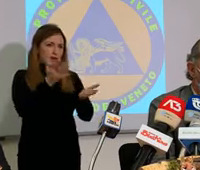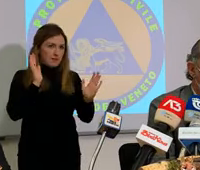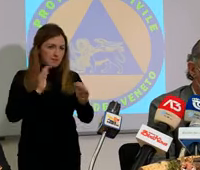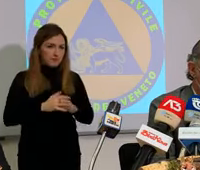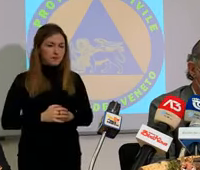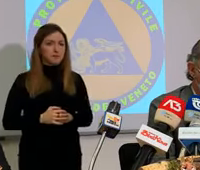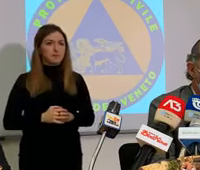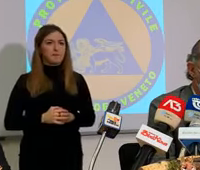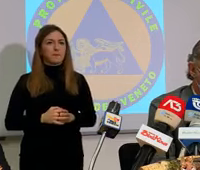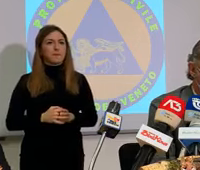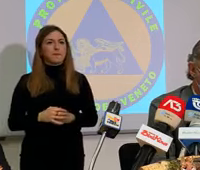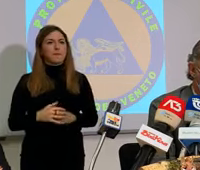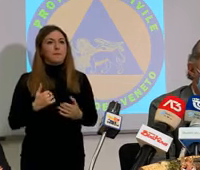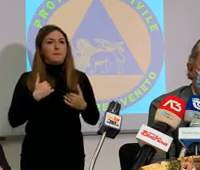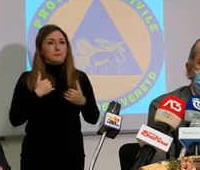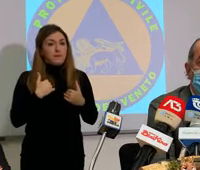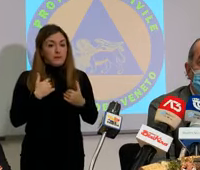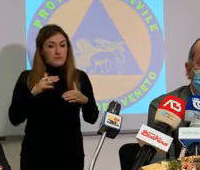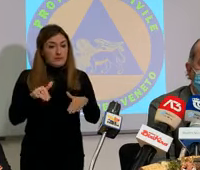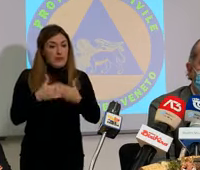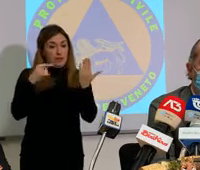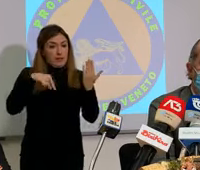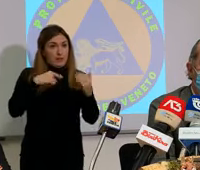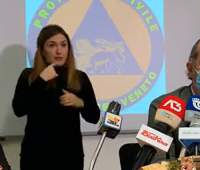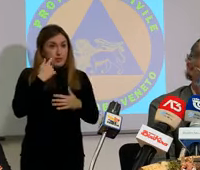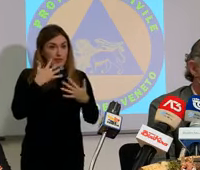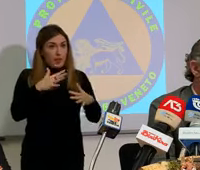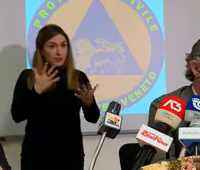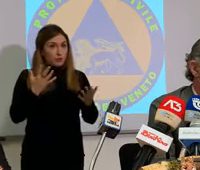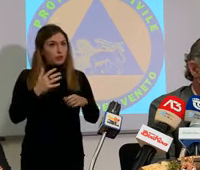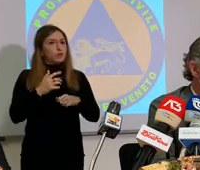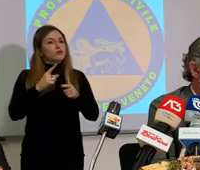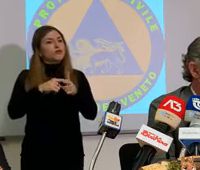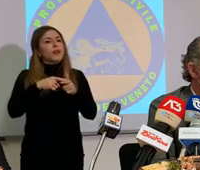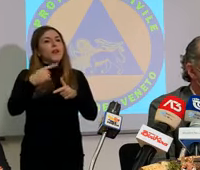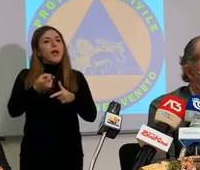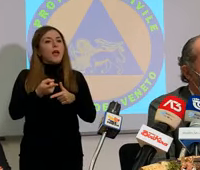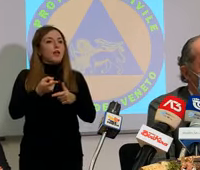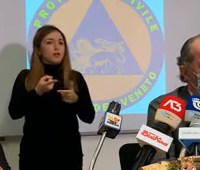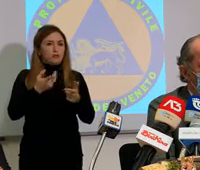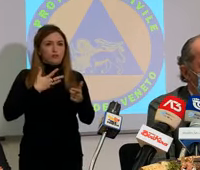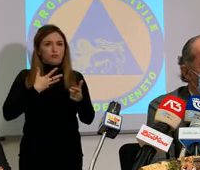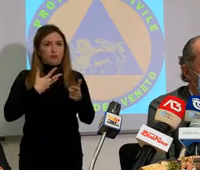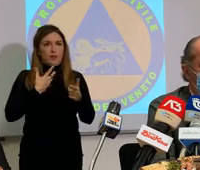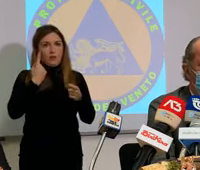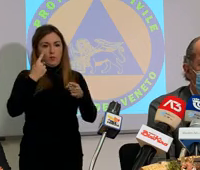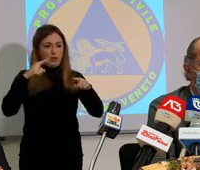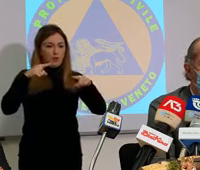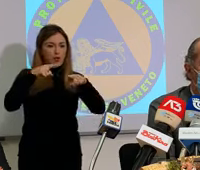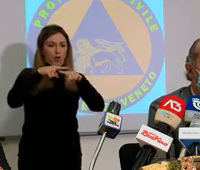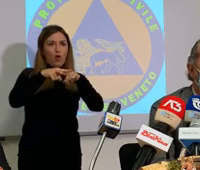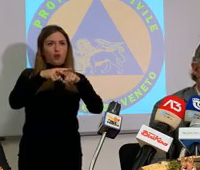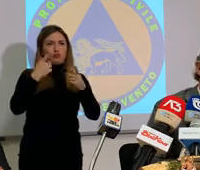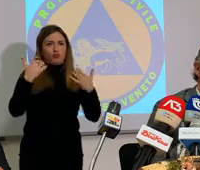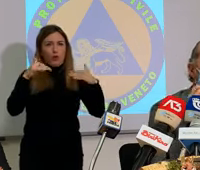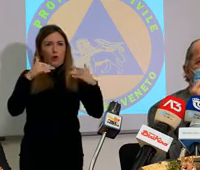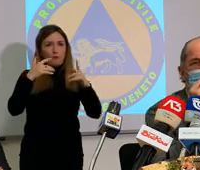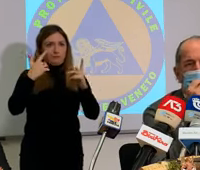penso che noi avremmo ho detto stamattina a gennaio avremo una congiuntura astrale che non è molto positiva